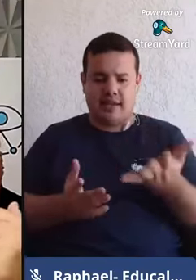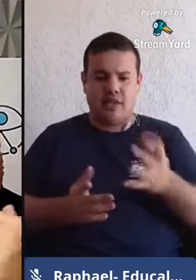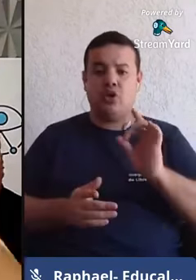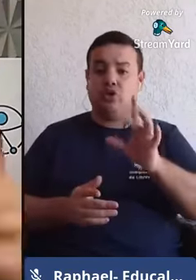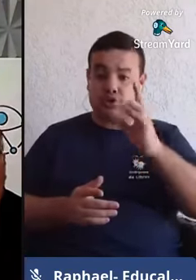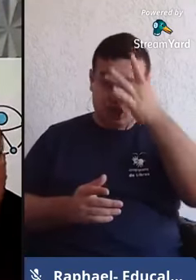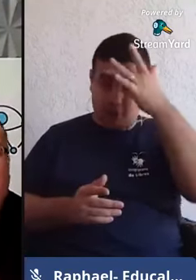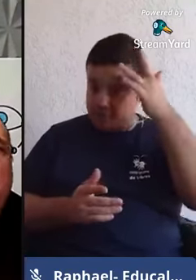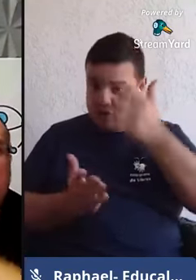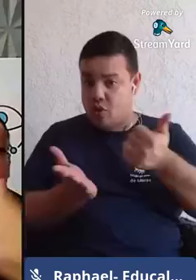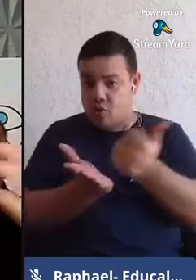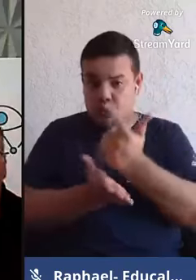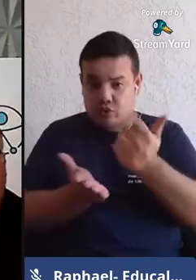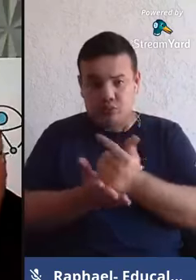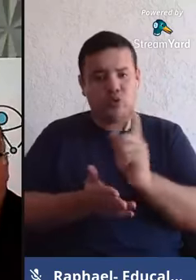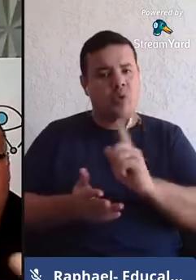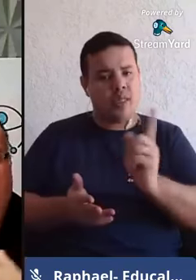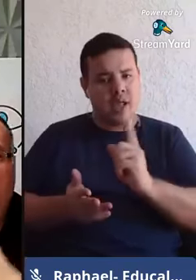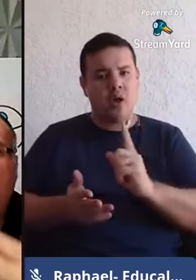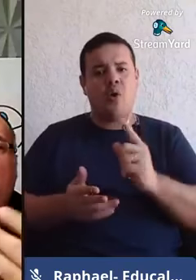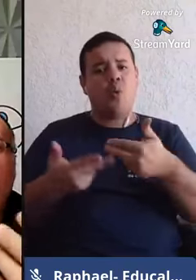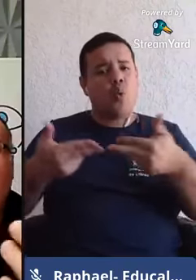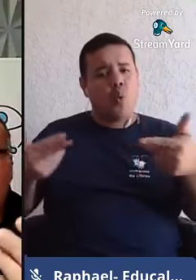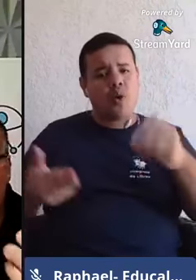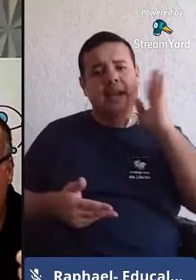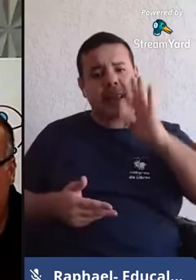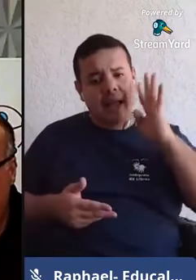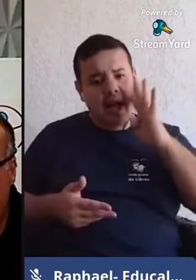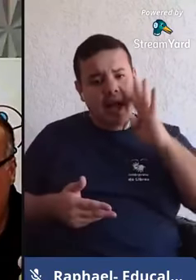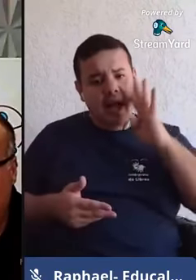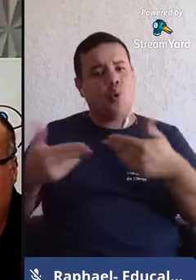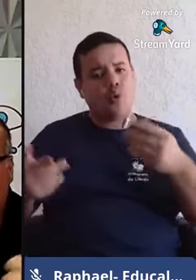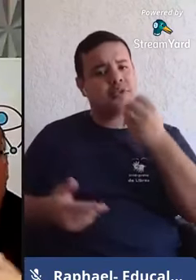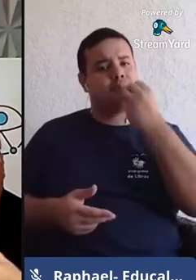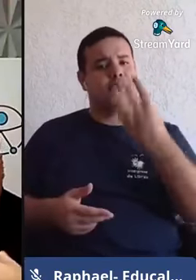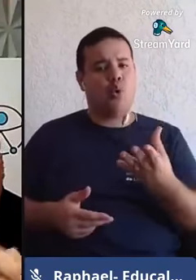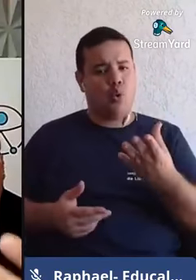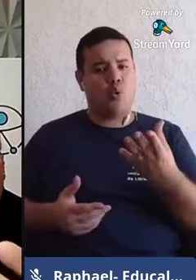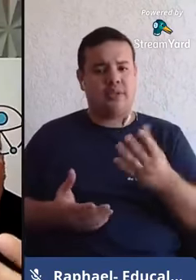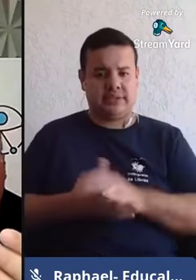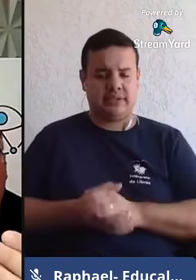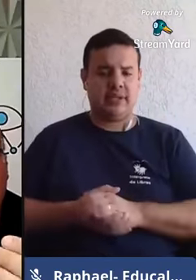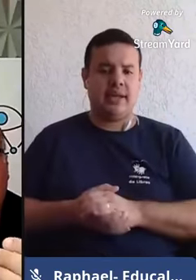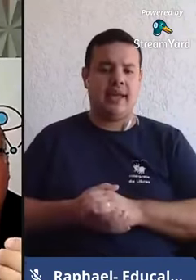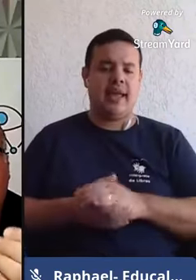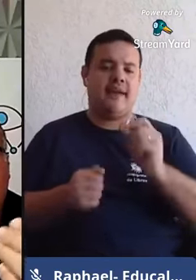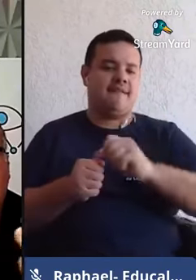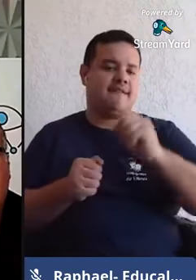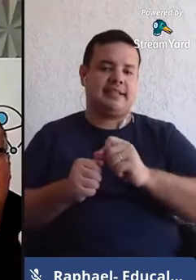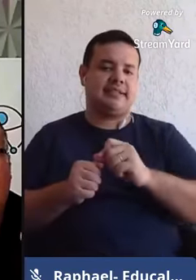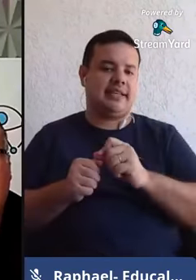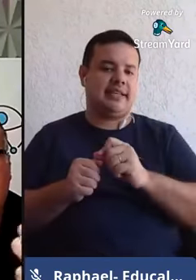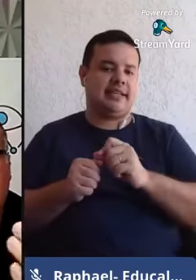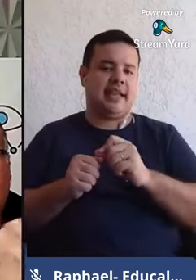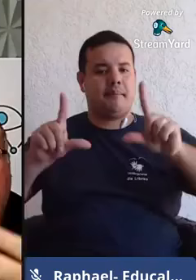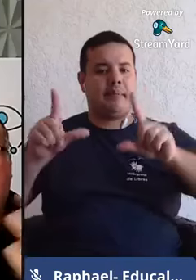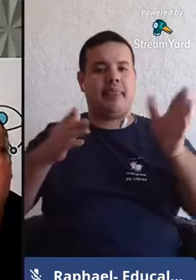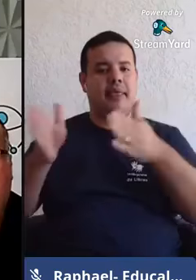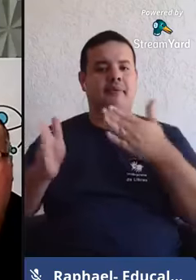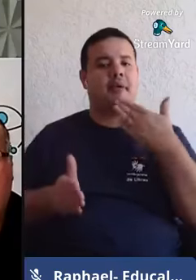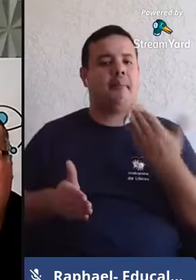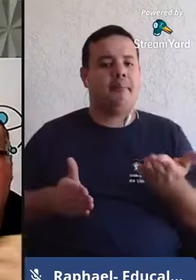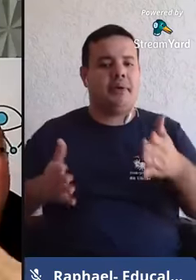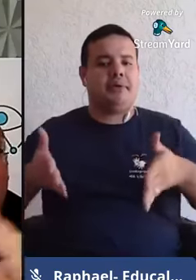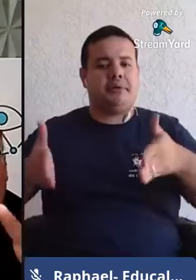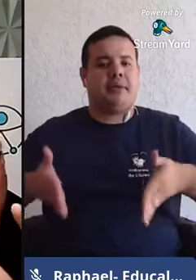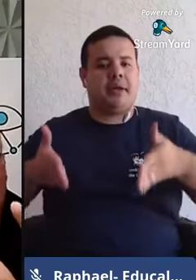mas levando coisa boa, falando de coisa legal. Não é mostrar, fazer um programa de TV pedindo cadeira de roda, não, doação